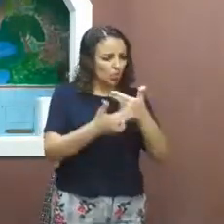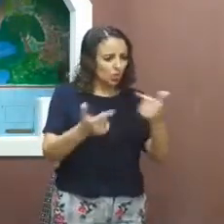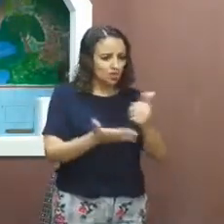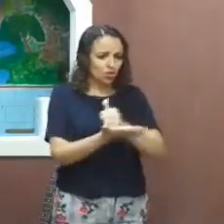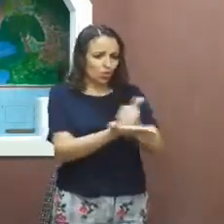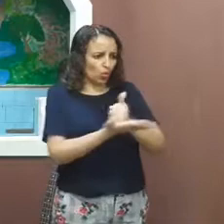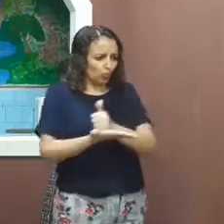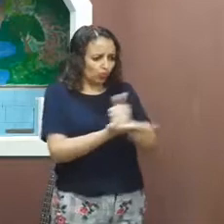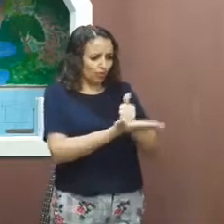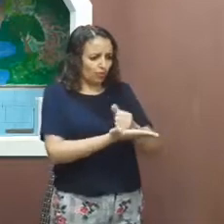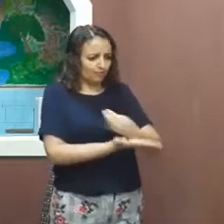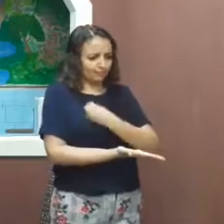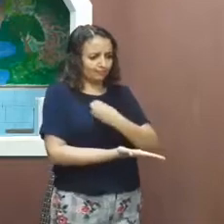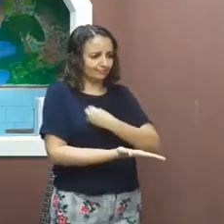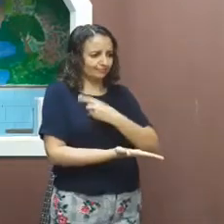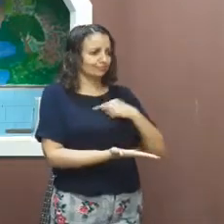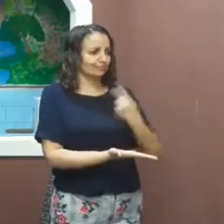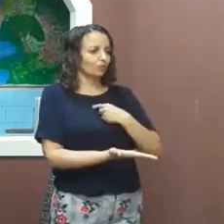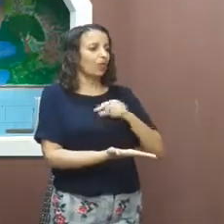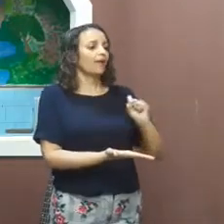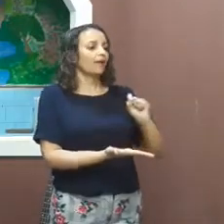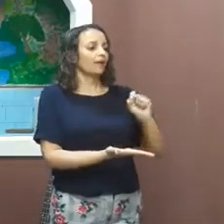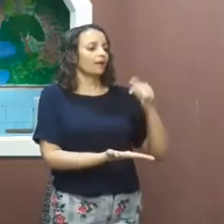chama smartphone.